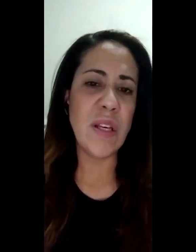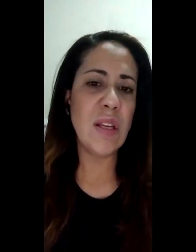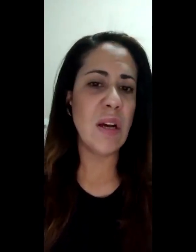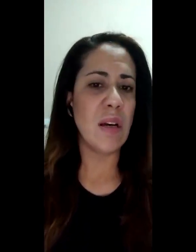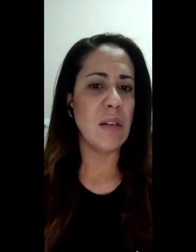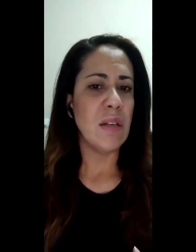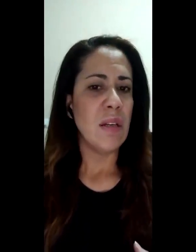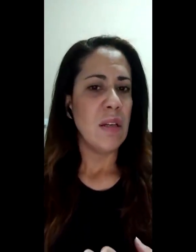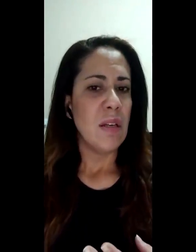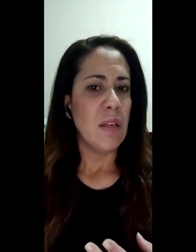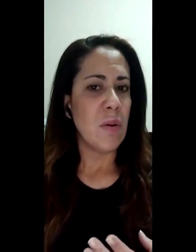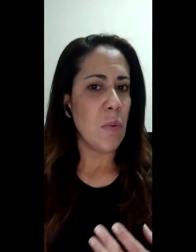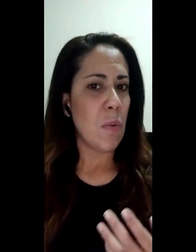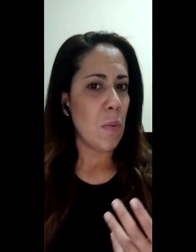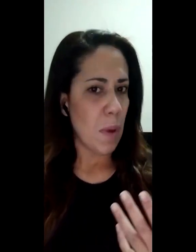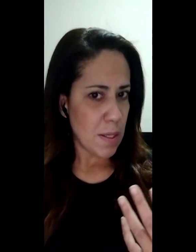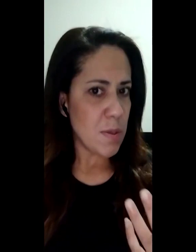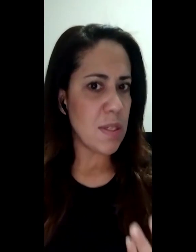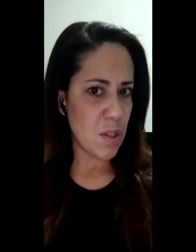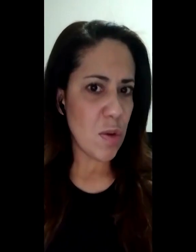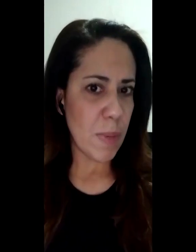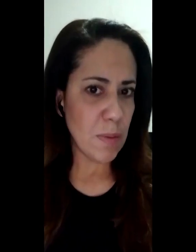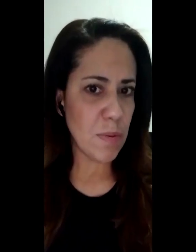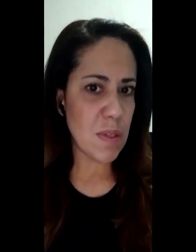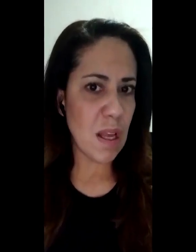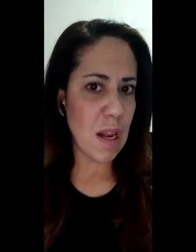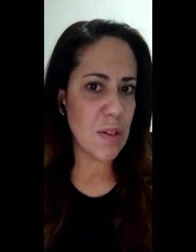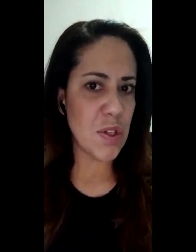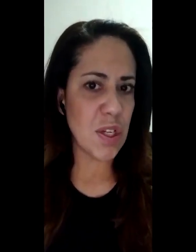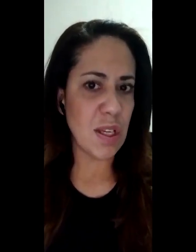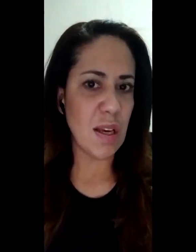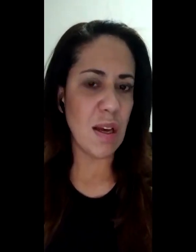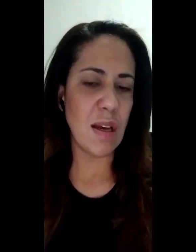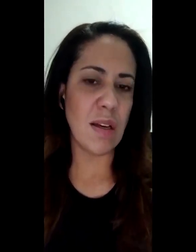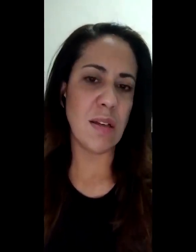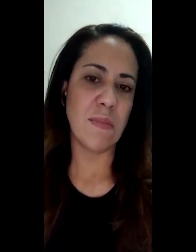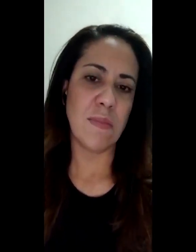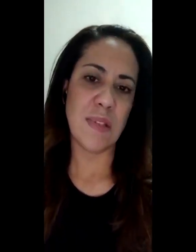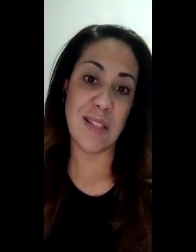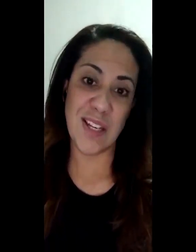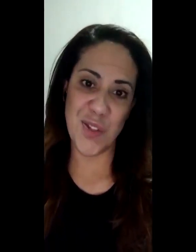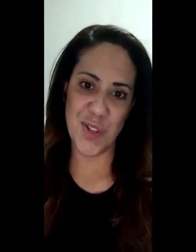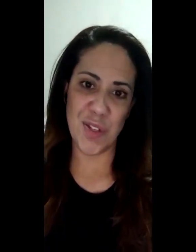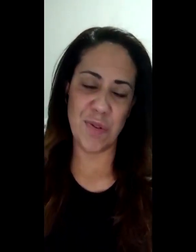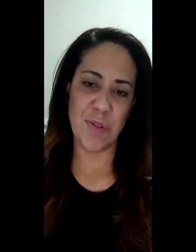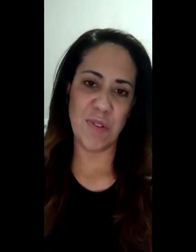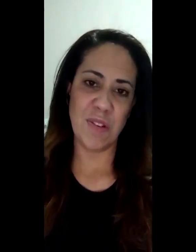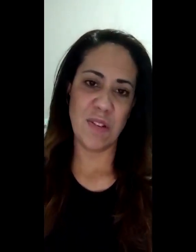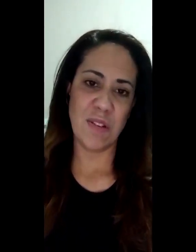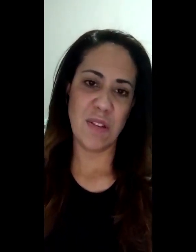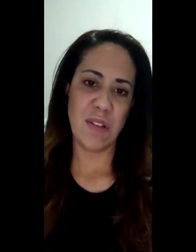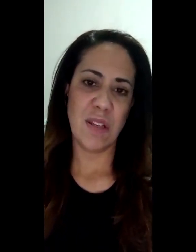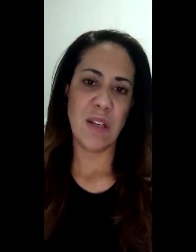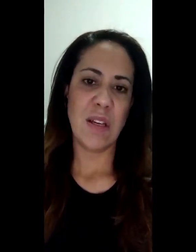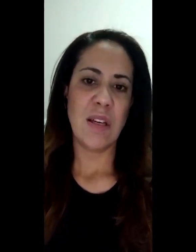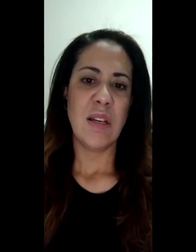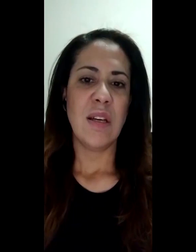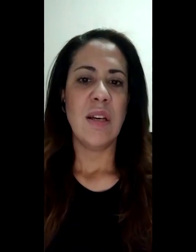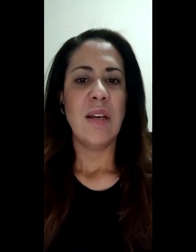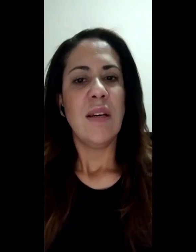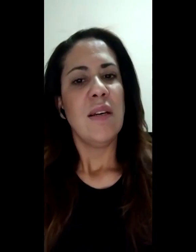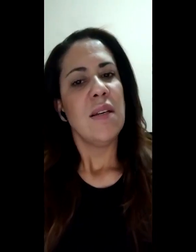Siddhartha ouvira e quais os sentimentos que ele tinha sentido?